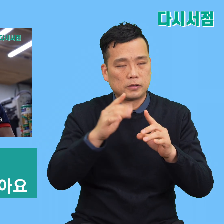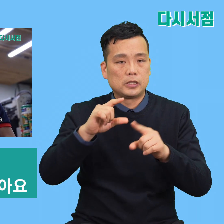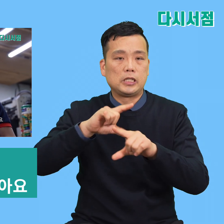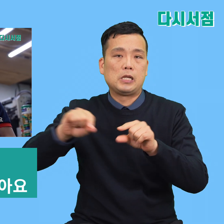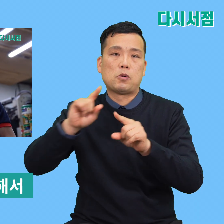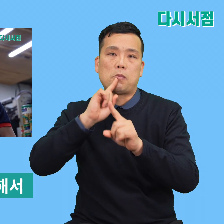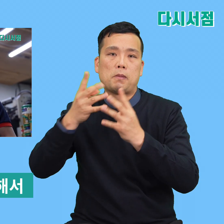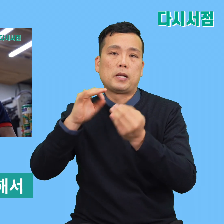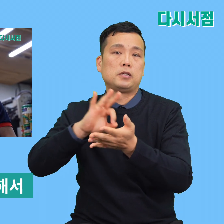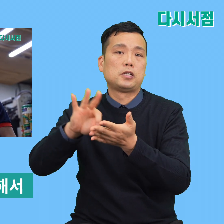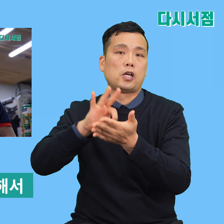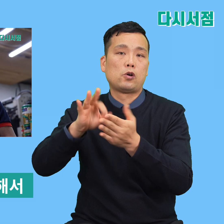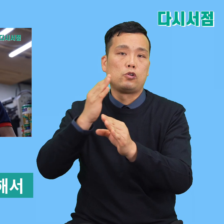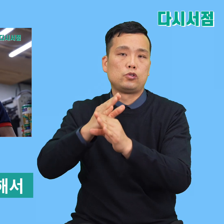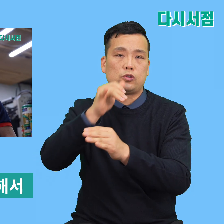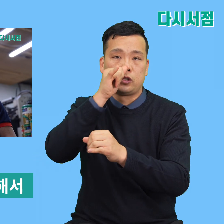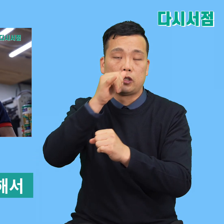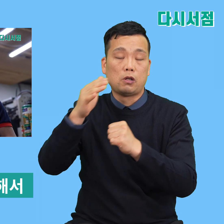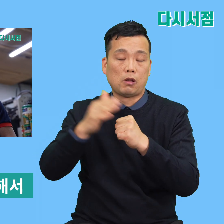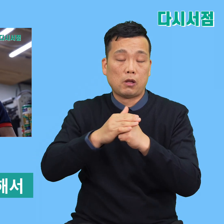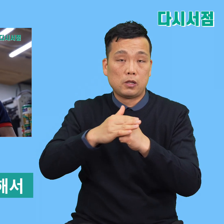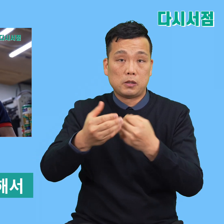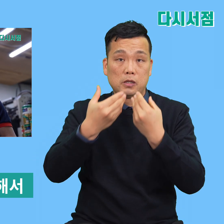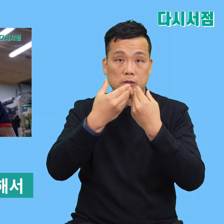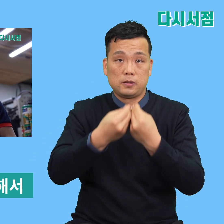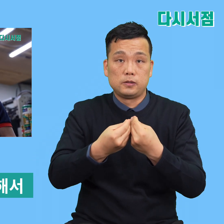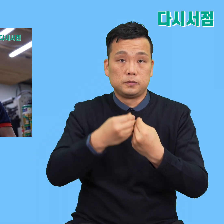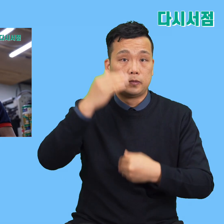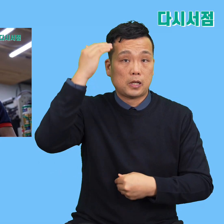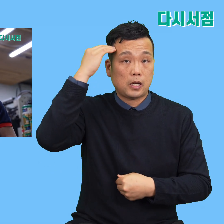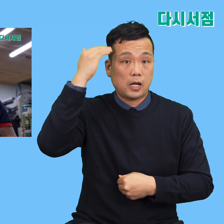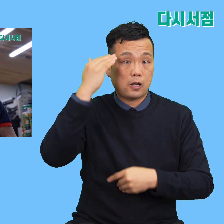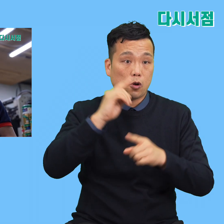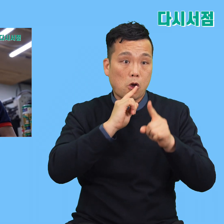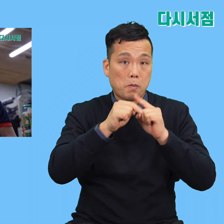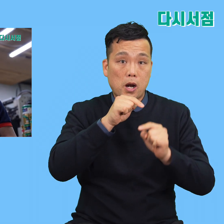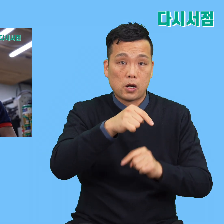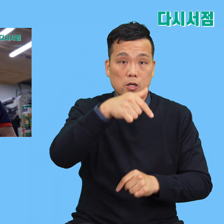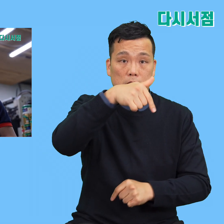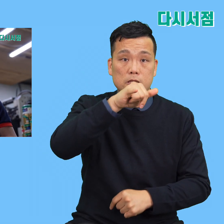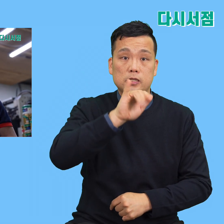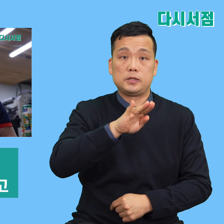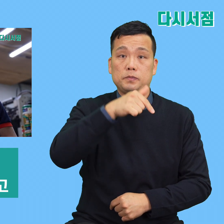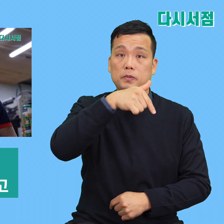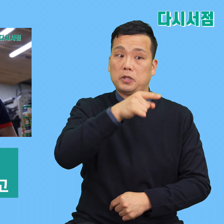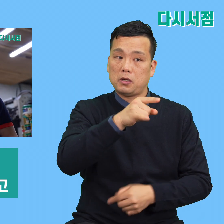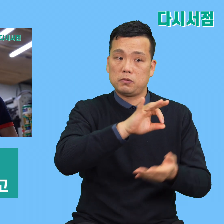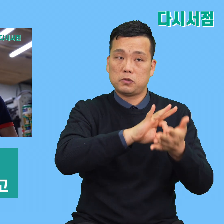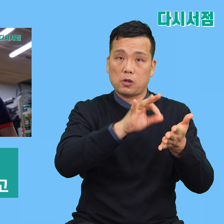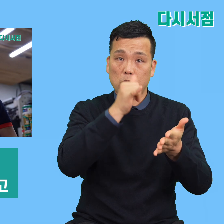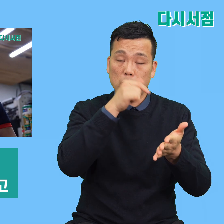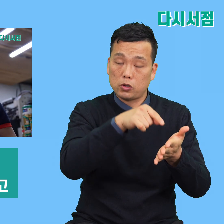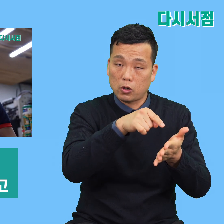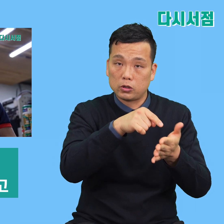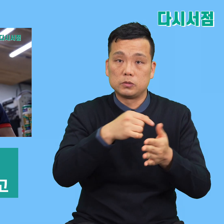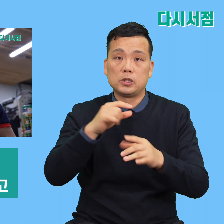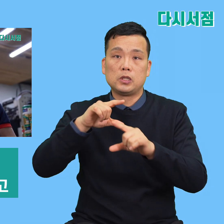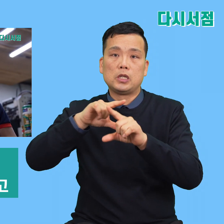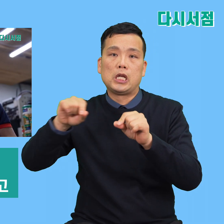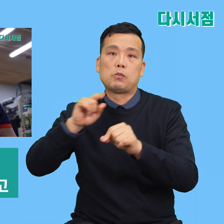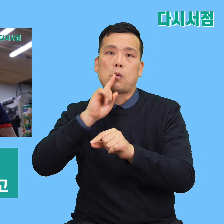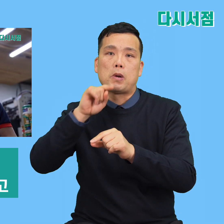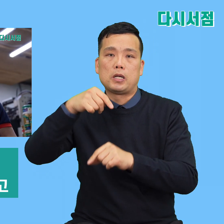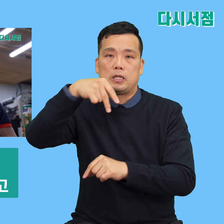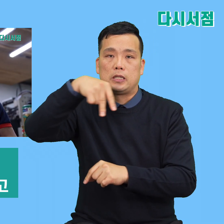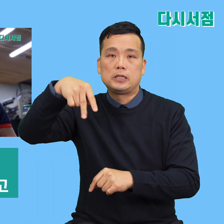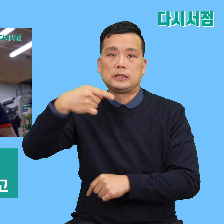많아요. 그러다 보니까 뭐 쉽게 말해서 뭐 이제 우리는 한국말로 집게라 그러면 이제 우리는 인쇄 용어는 쓰메